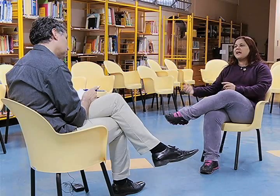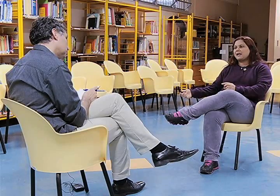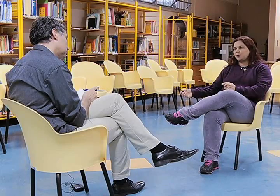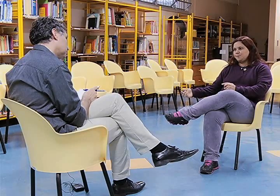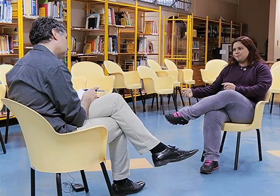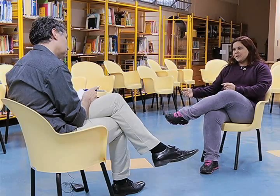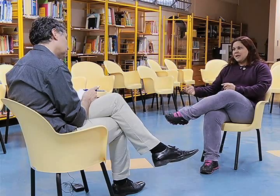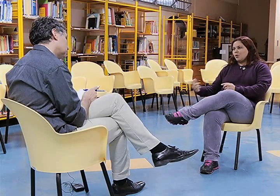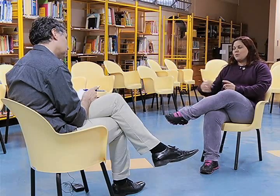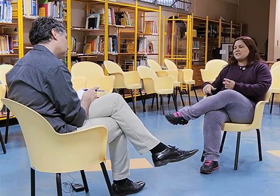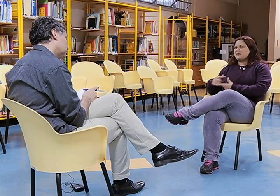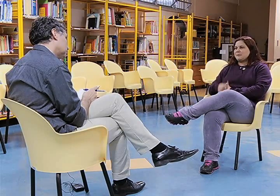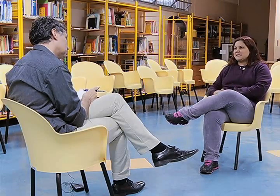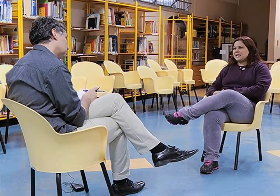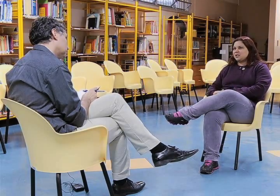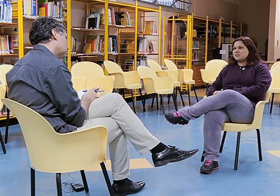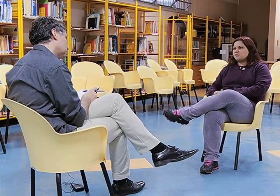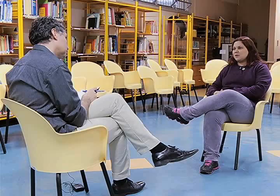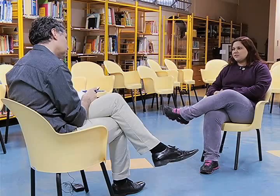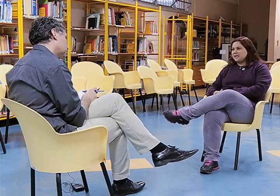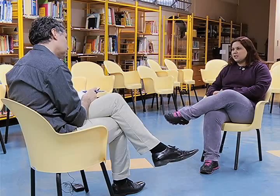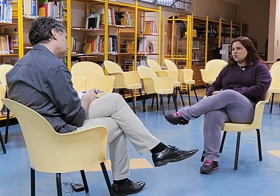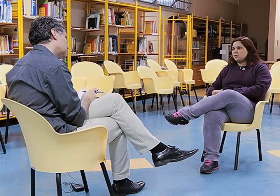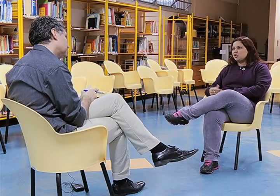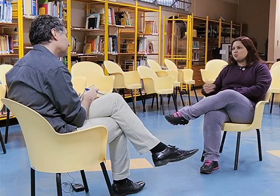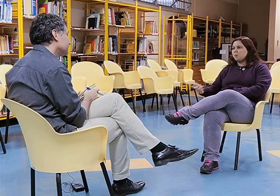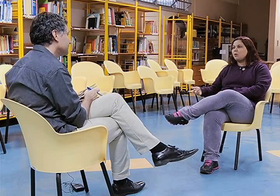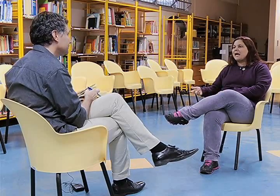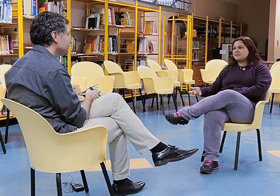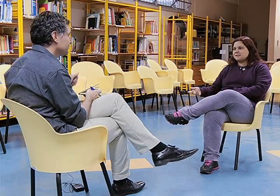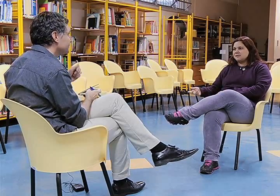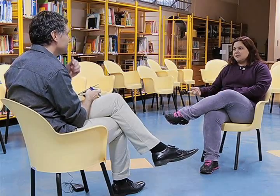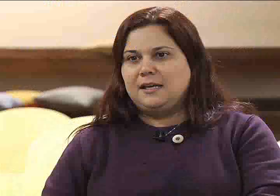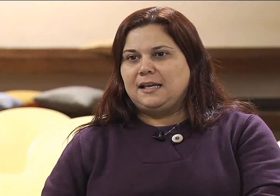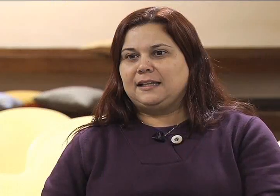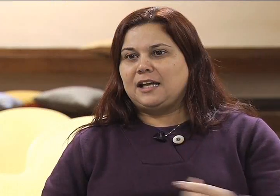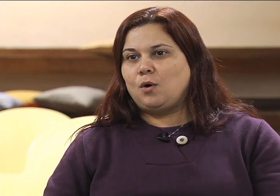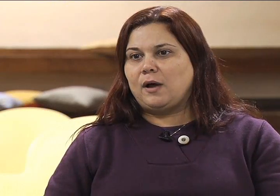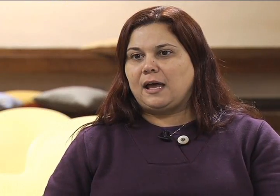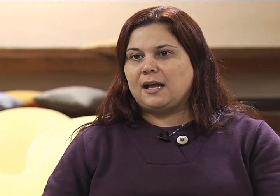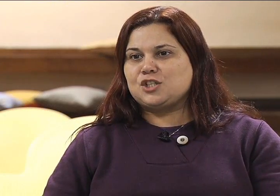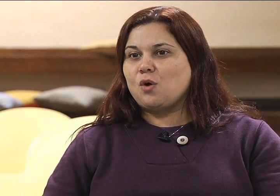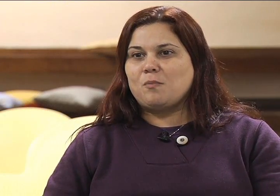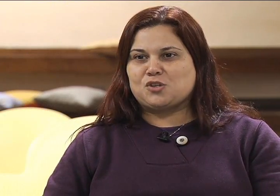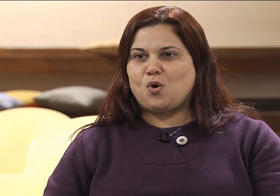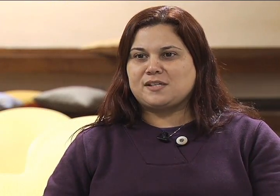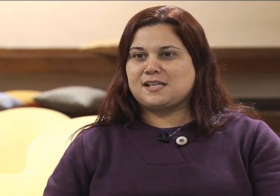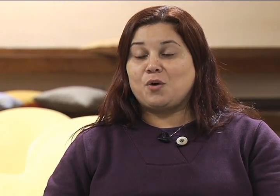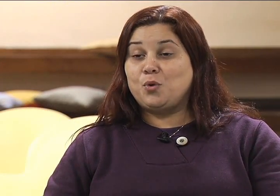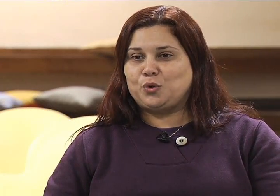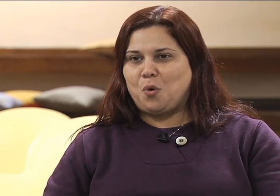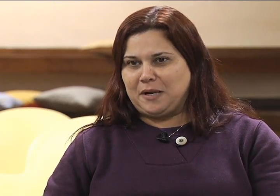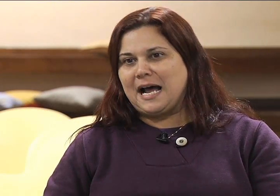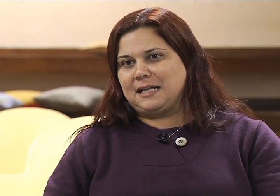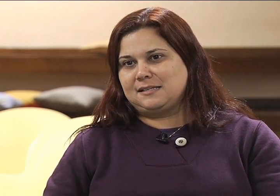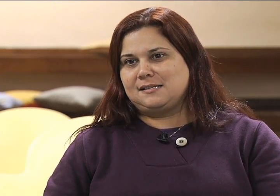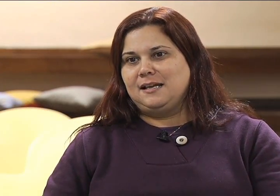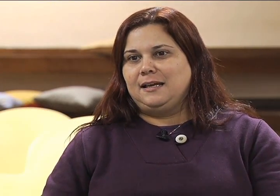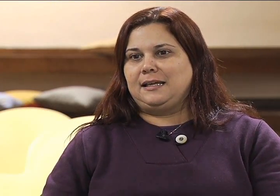significado. Como na semana passada nós fizemos uma atividade sobre ditos populares. Então, tinha algumas coisas que eram muito complicadas, que